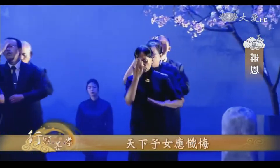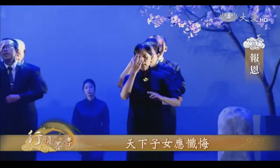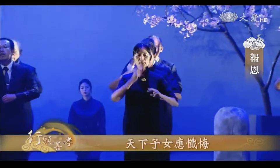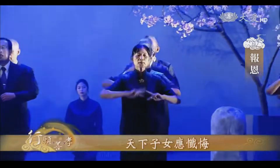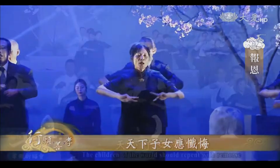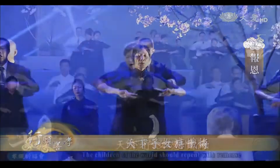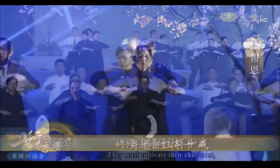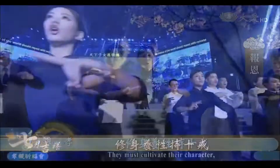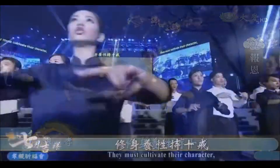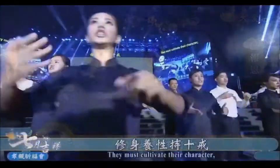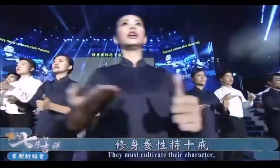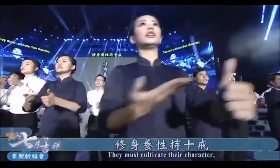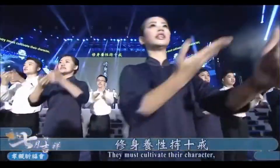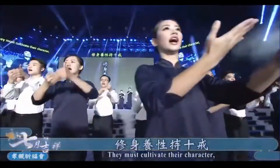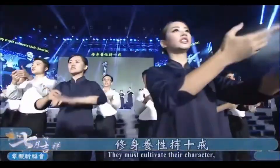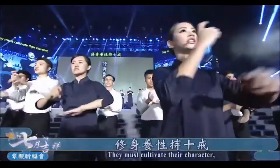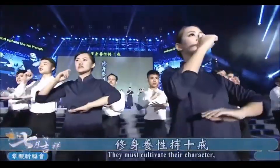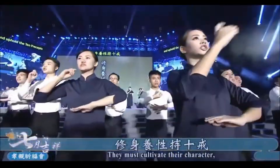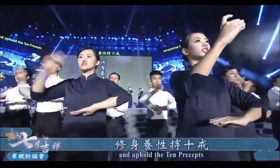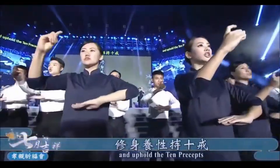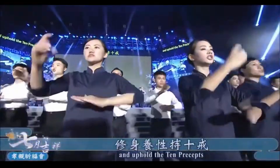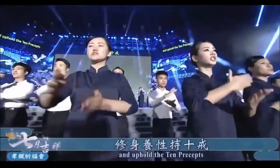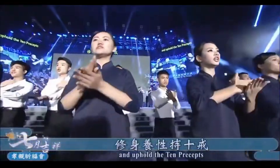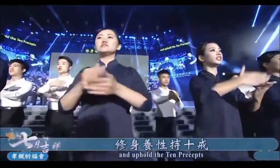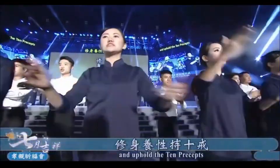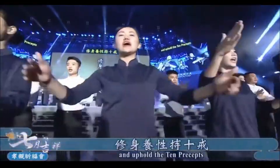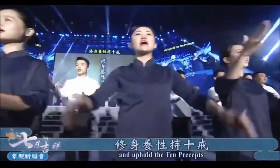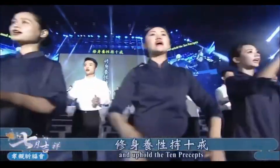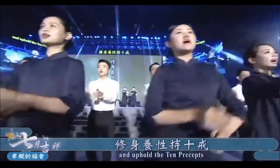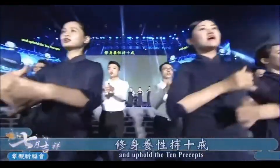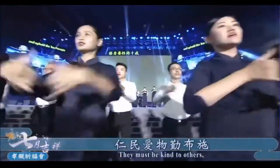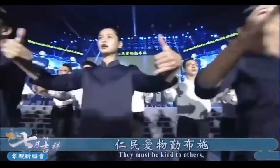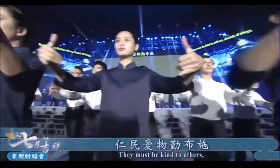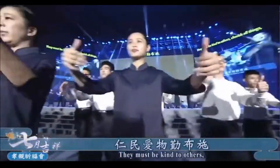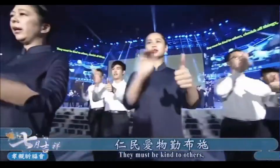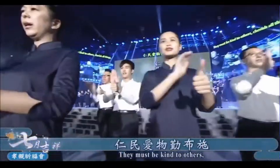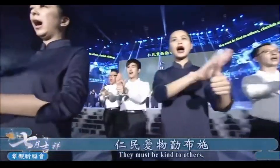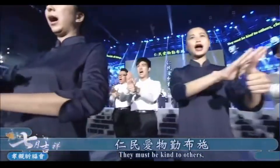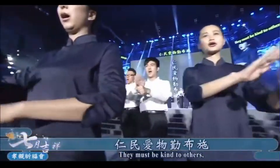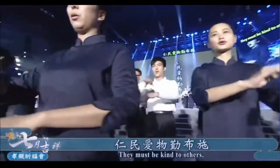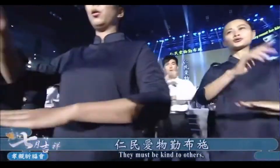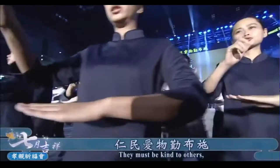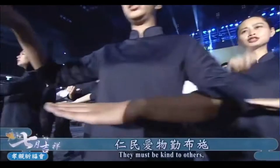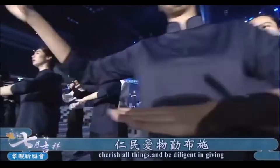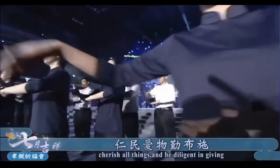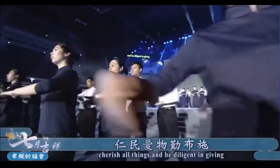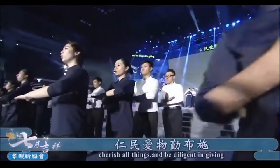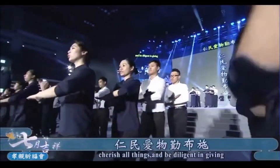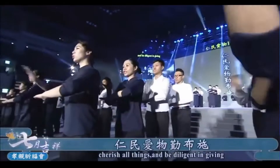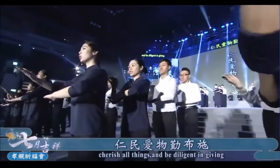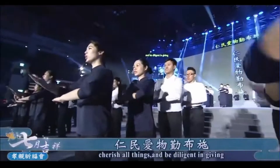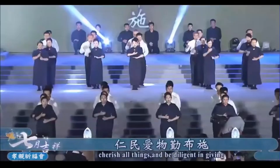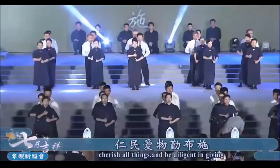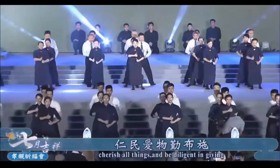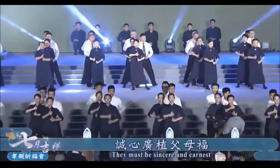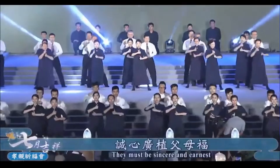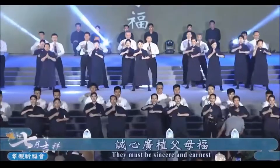悔，修身养心持世界，人民爱无亲不是，诚